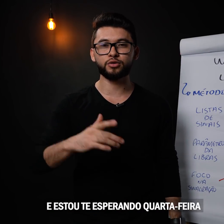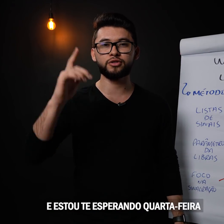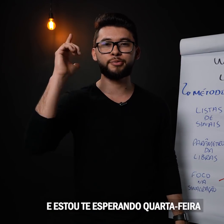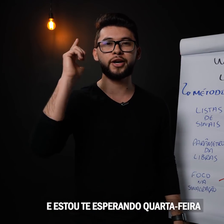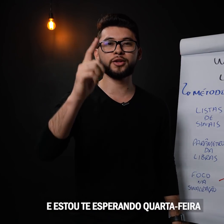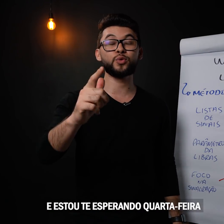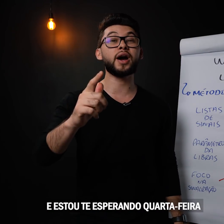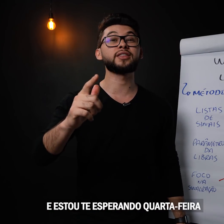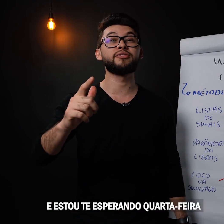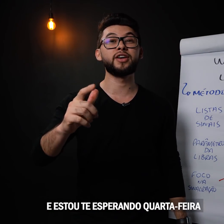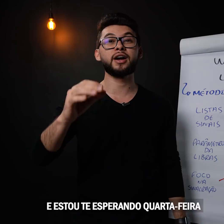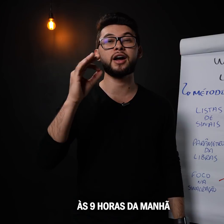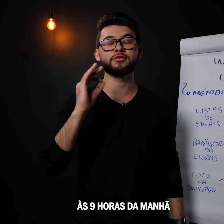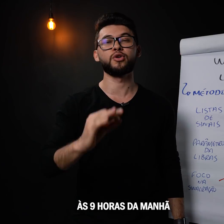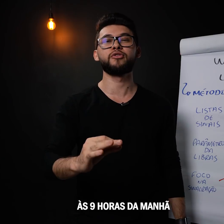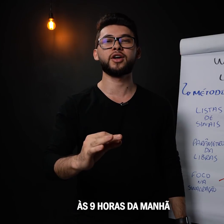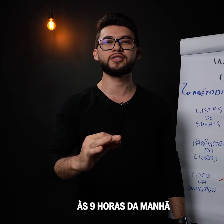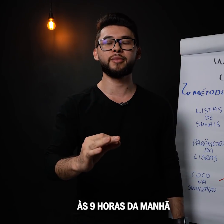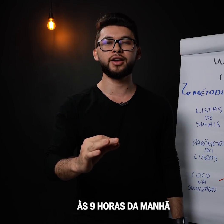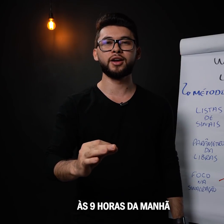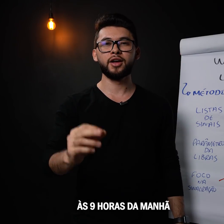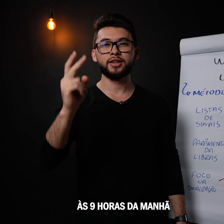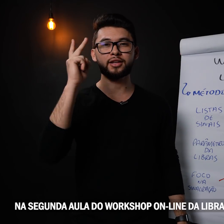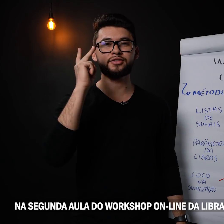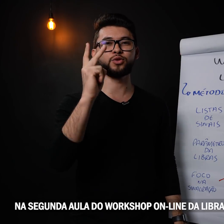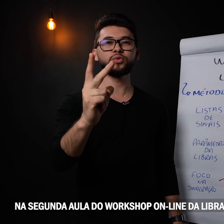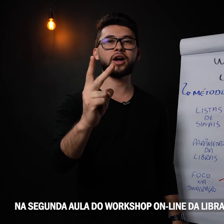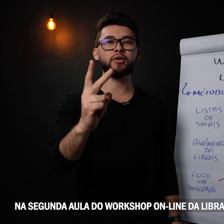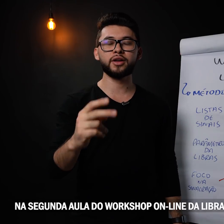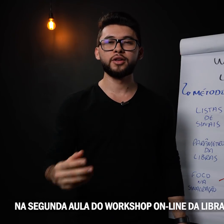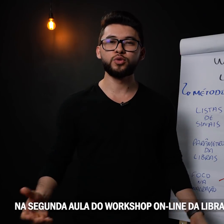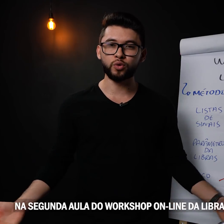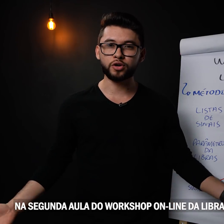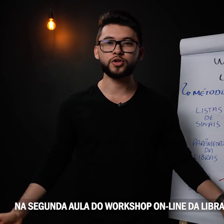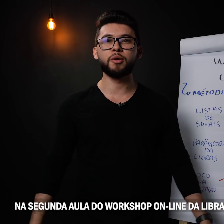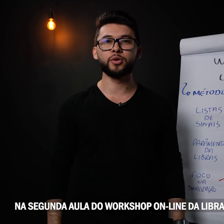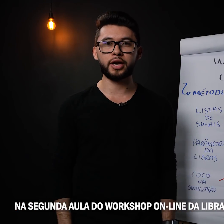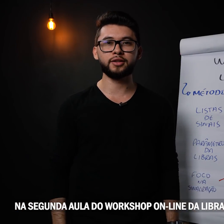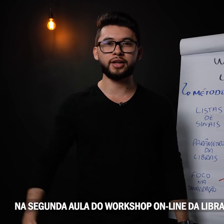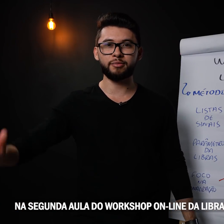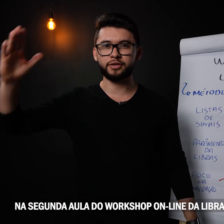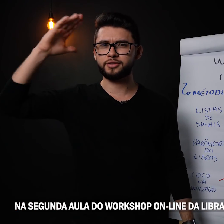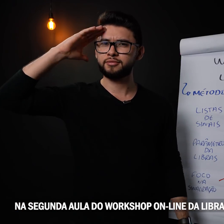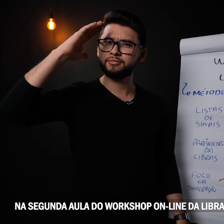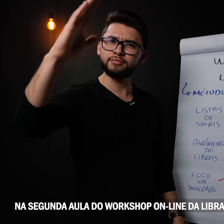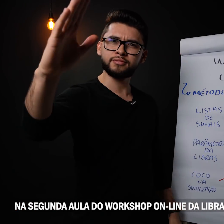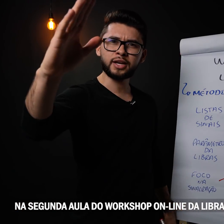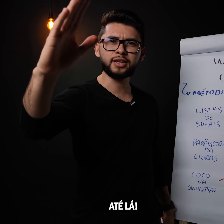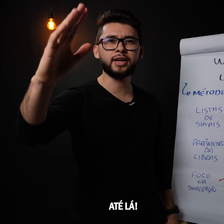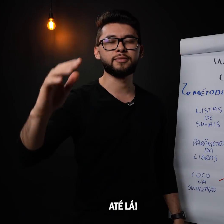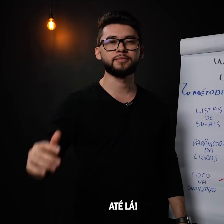estou te esperando quarta-feira às 9 horas da manhã na segunda aula do Workshop Online da Libras. Até lá!